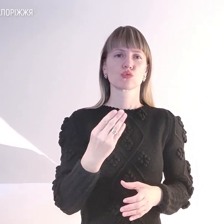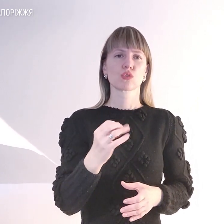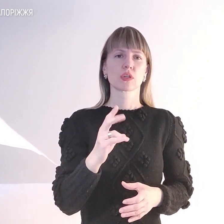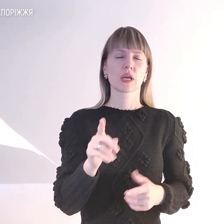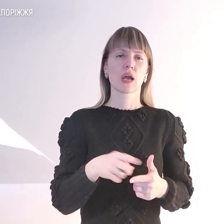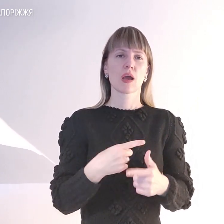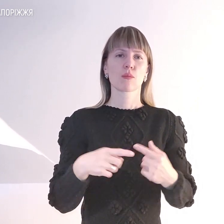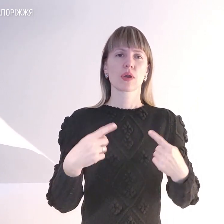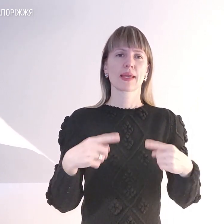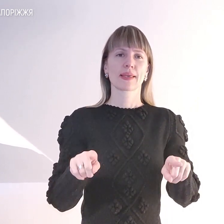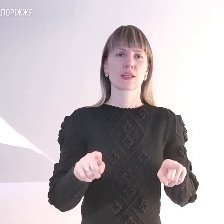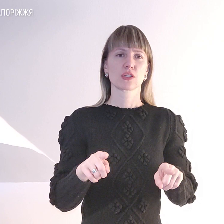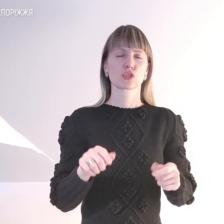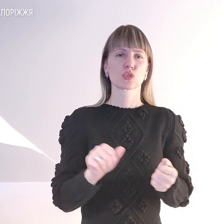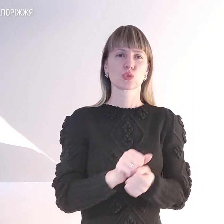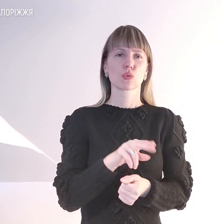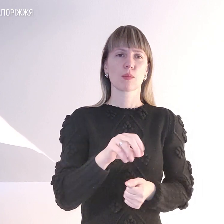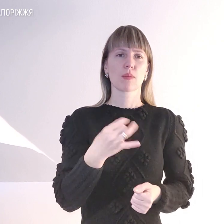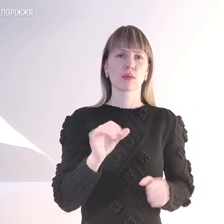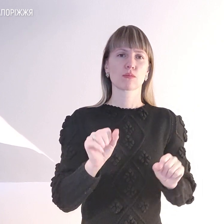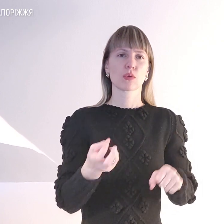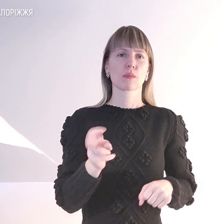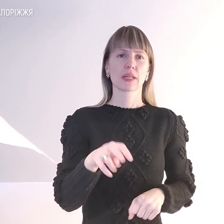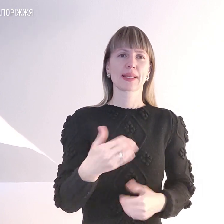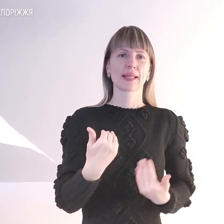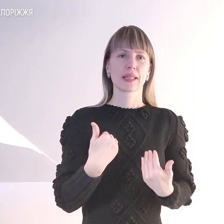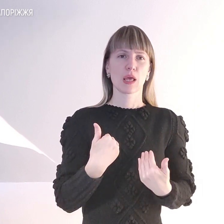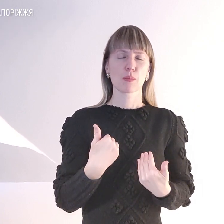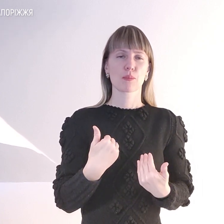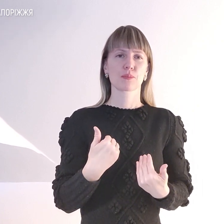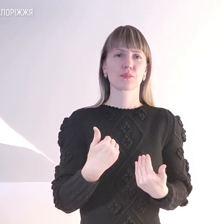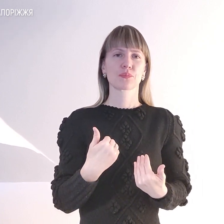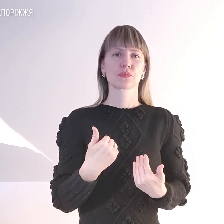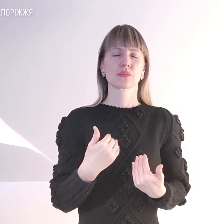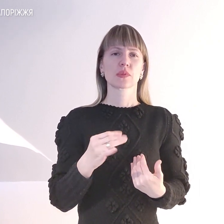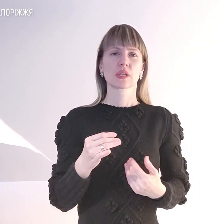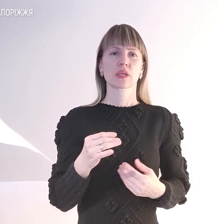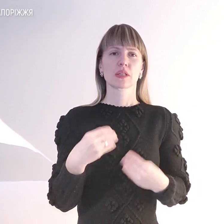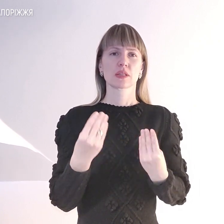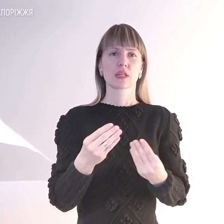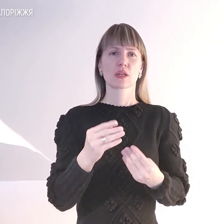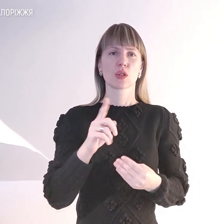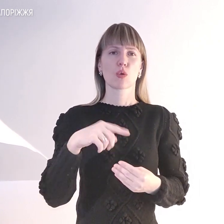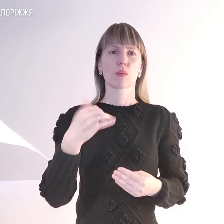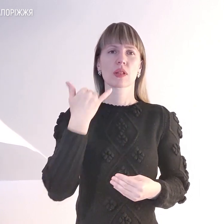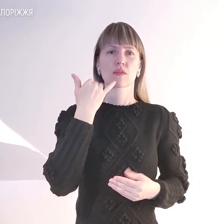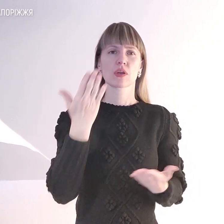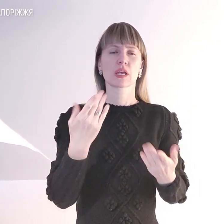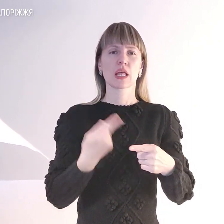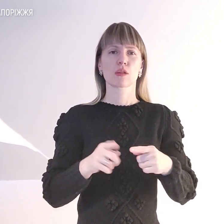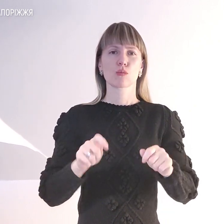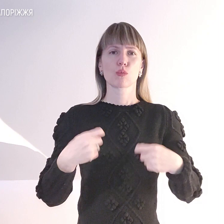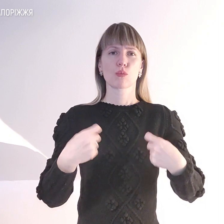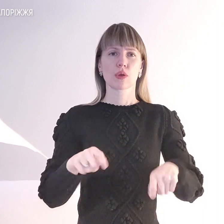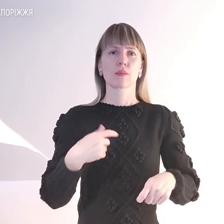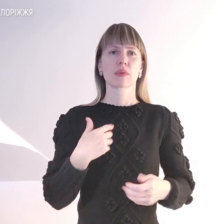інші елементи сухпаю, ви можете звернутися на нас, до нас, надати контакти людей, які це можуть продати, і ми знайдемо на це